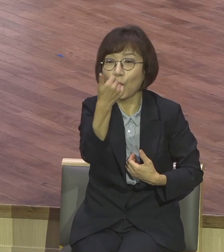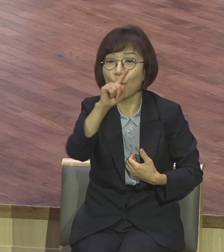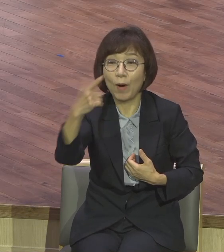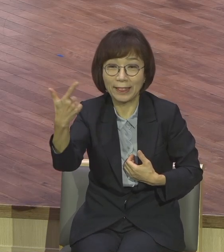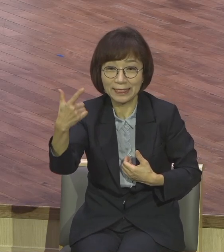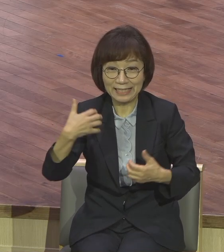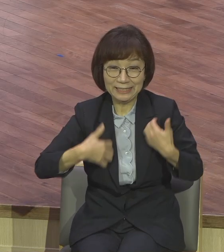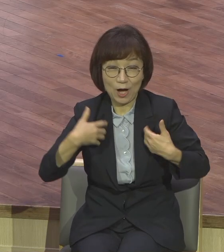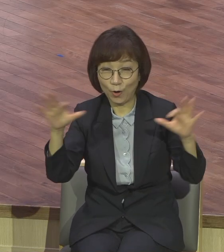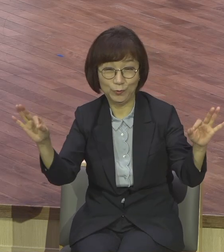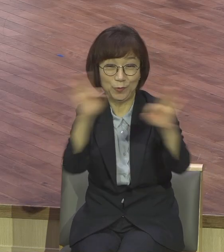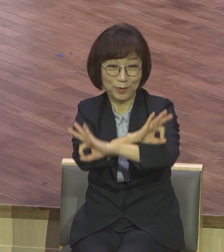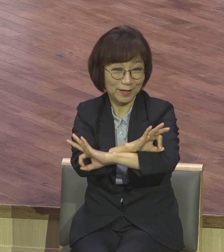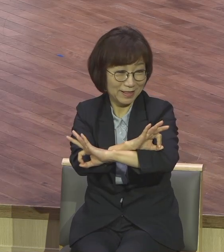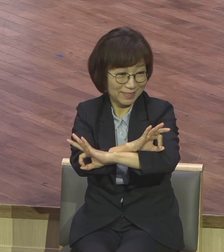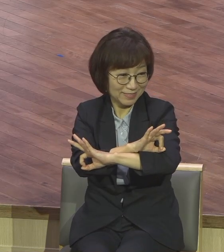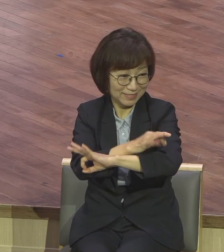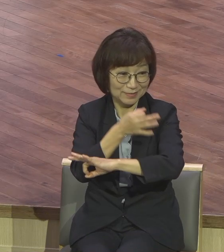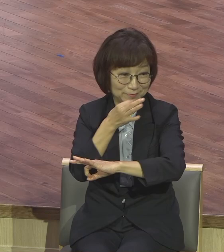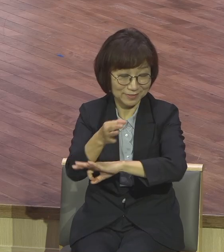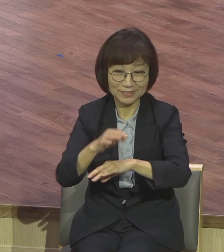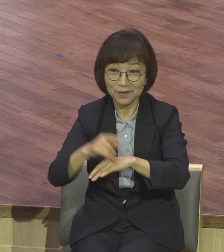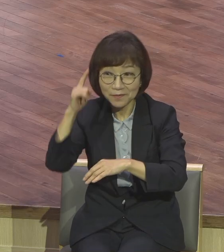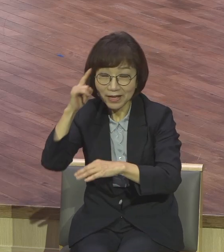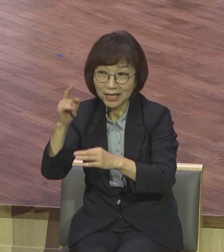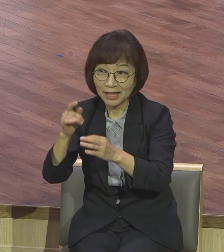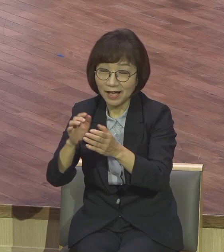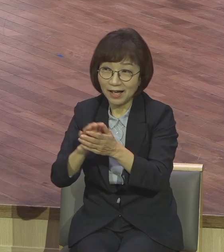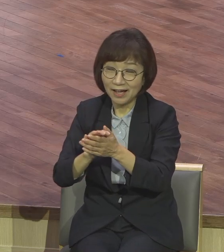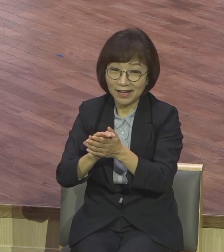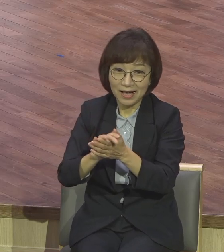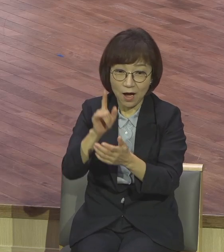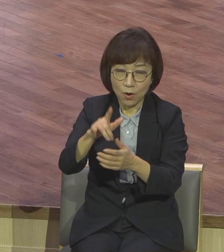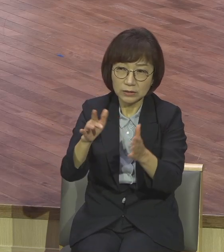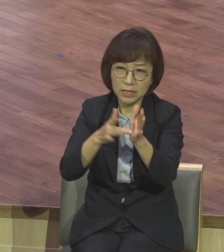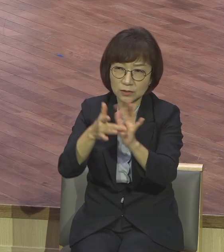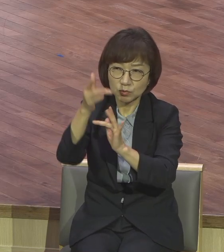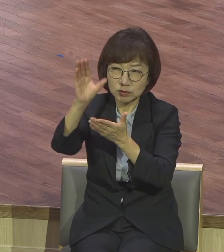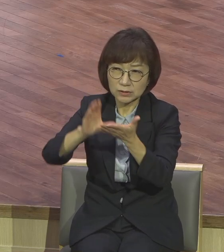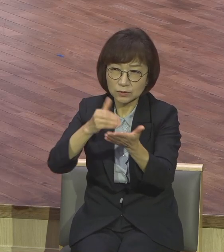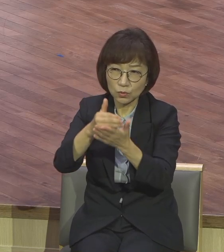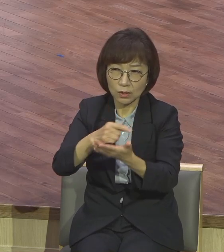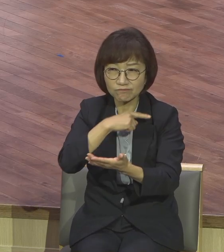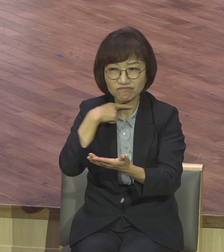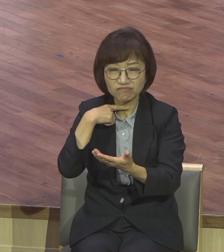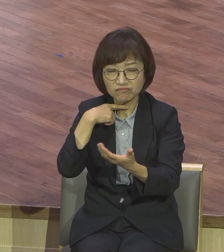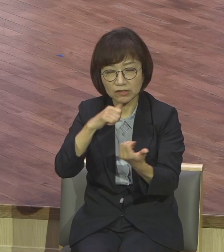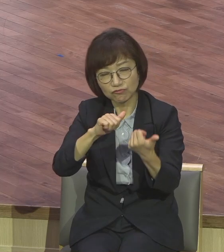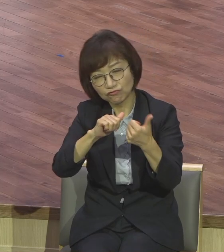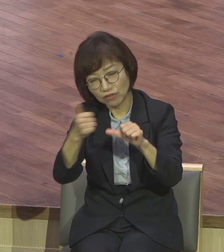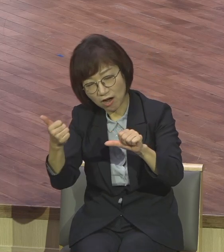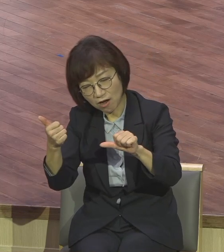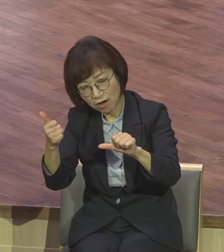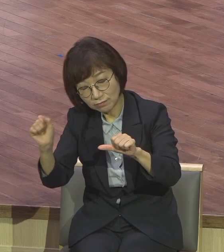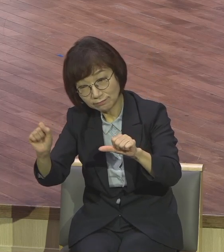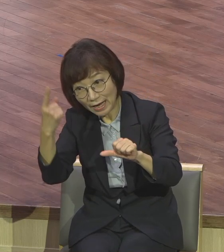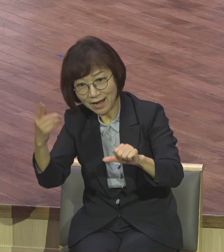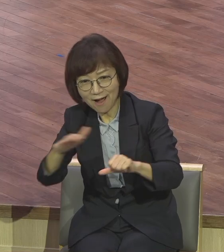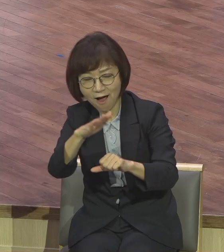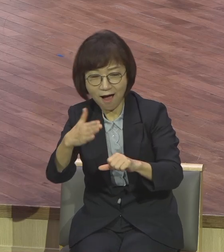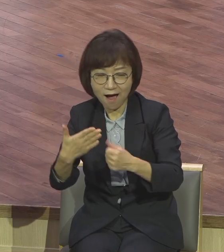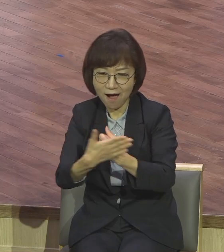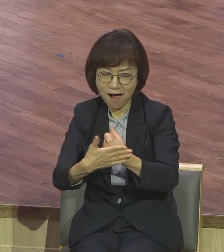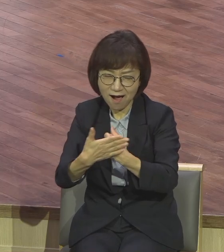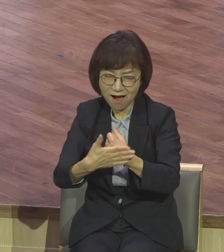교환됐어. 예수 그리스도의 값으로 환산할 수 없는 희생을 통해서 우리는 값없이 의와